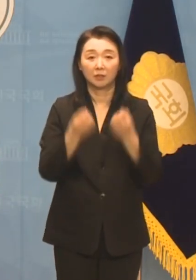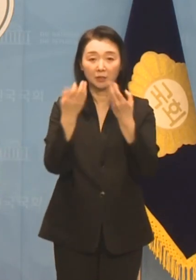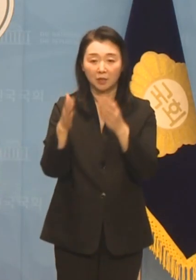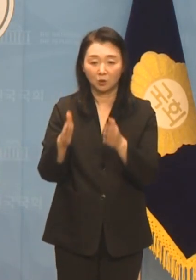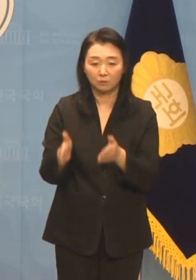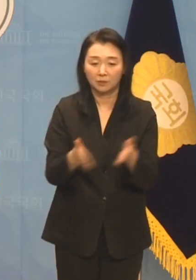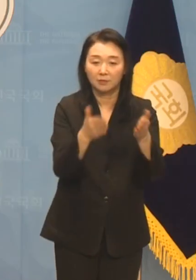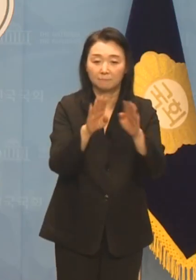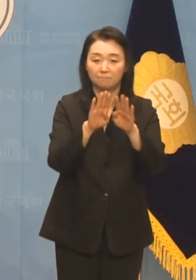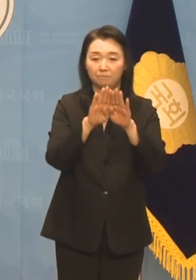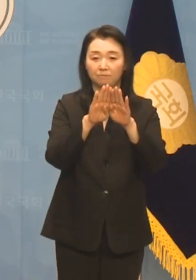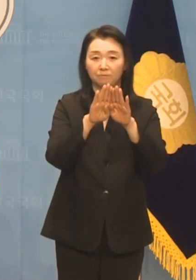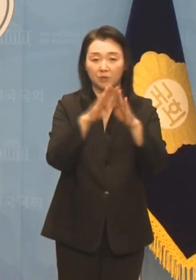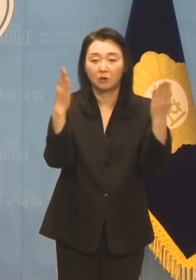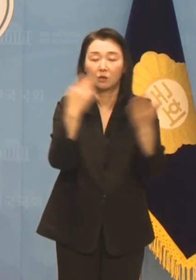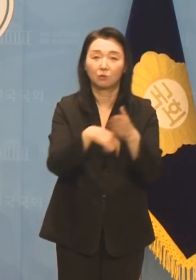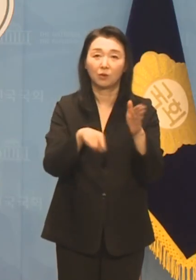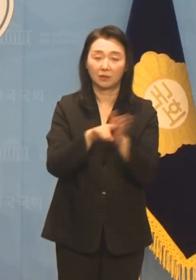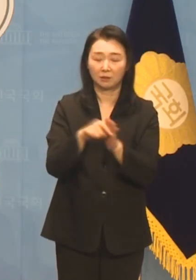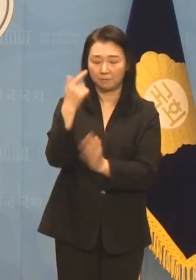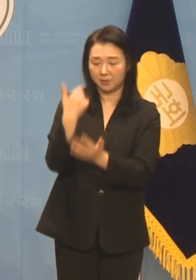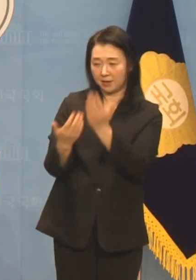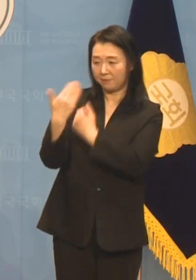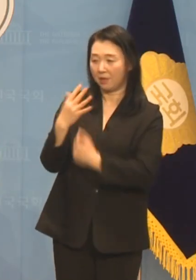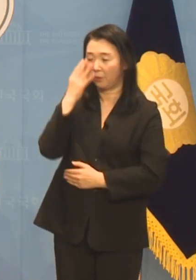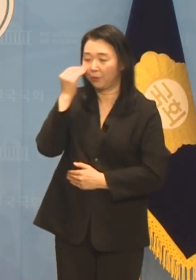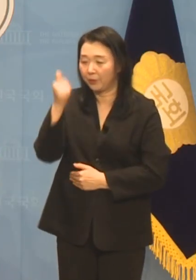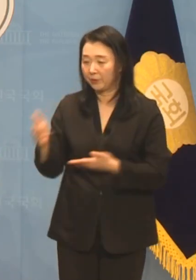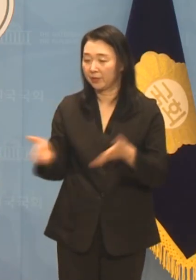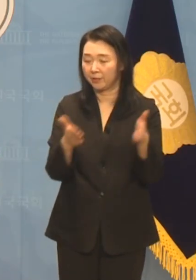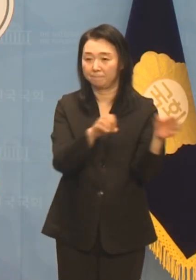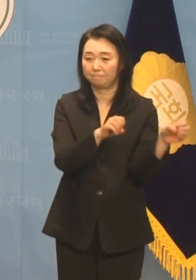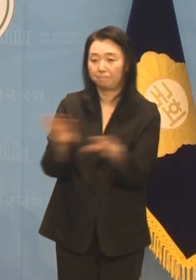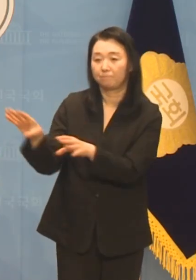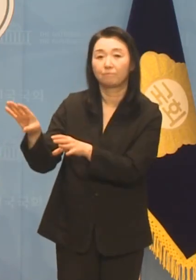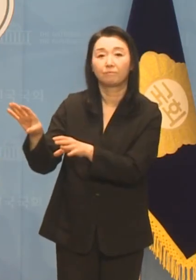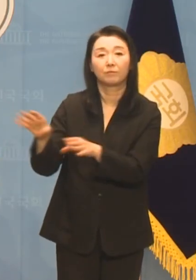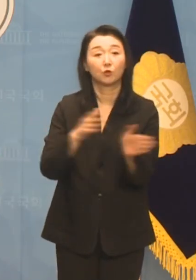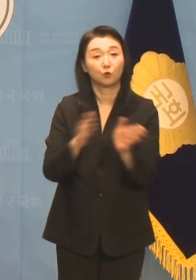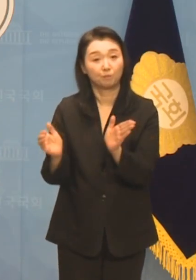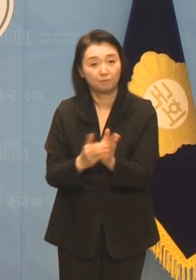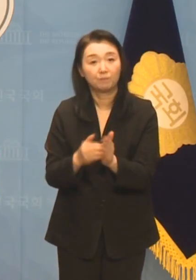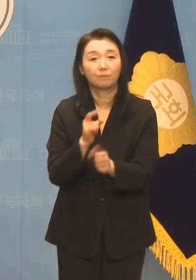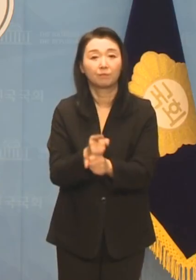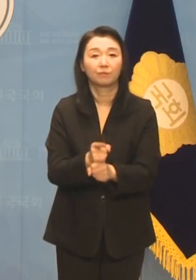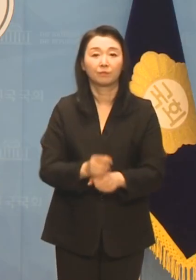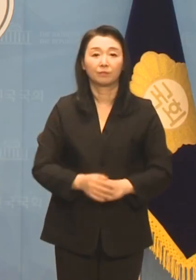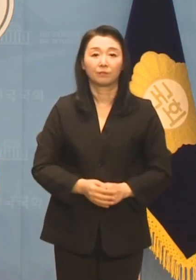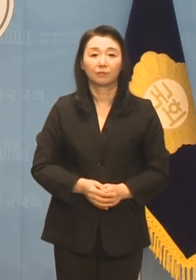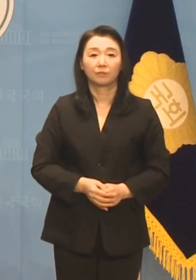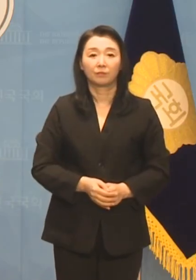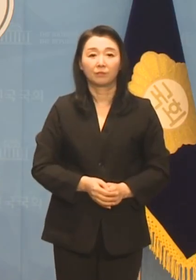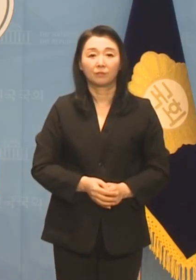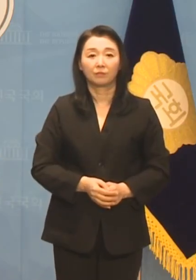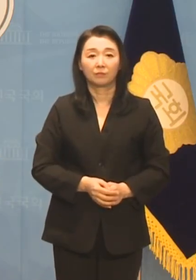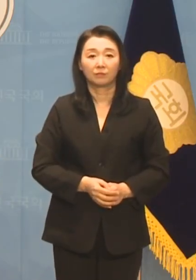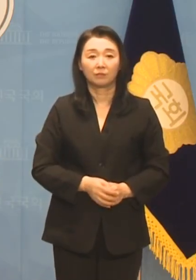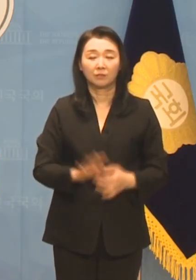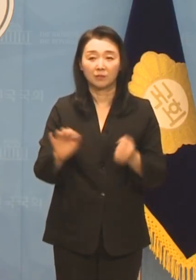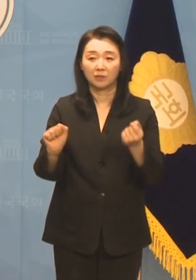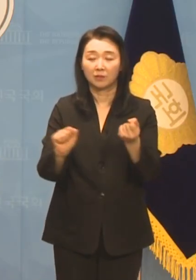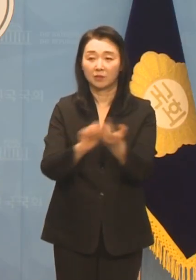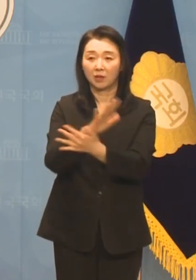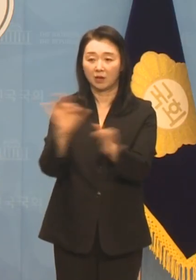열기 위해 익숙한 옛 길을 과감히 폐쇄할 준비도 되어 있습니다. 내란의